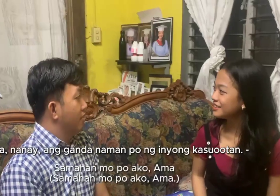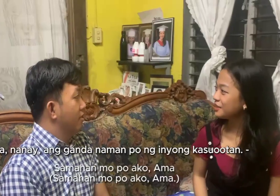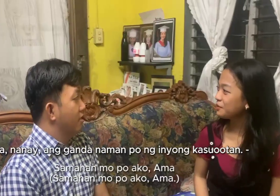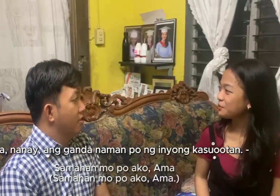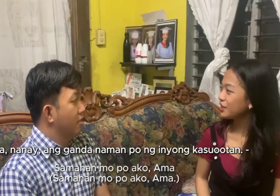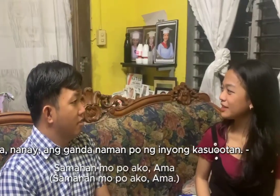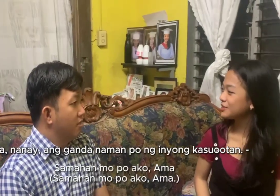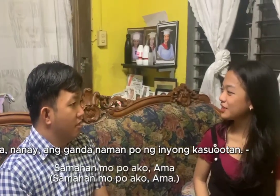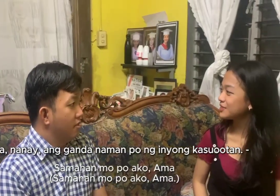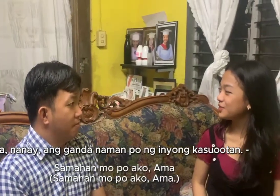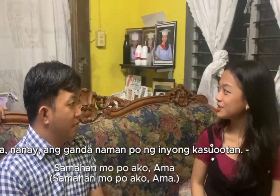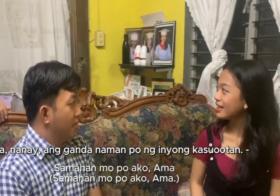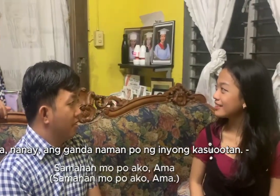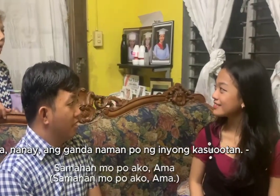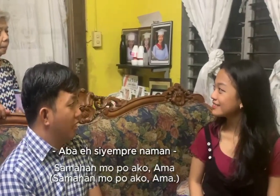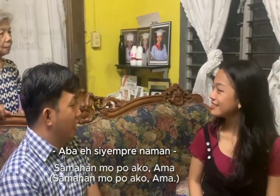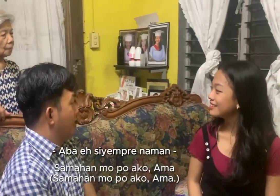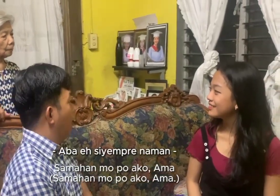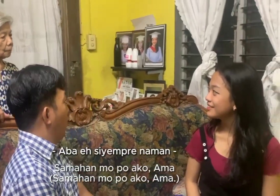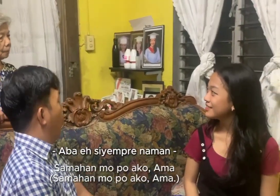naman po ng inyong kasuotan. Abay, siyempre naman